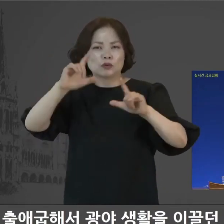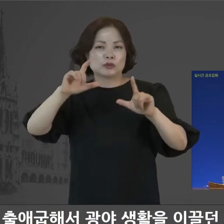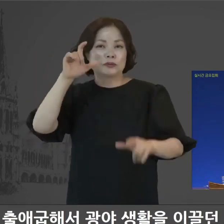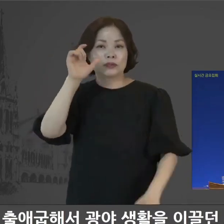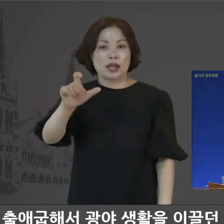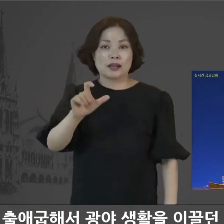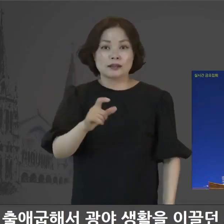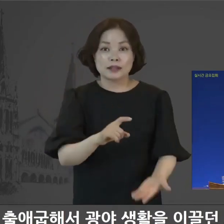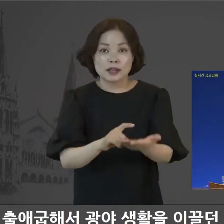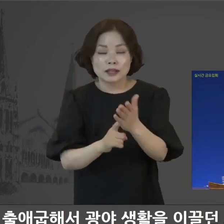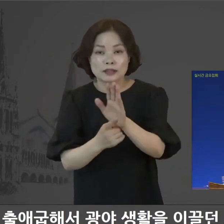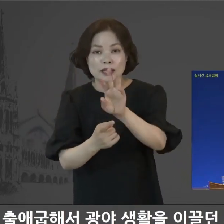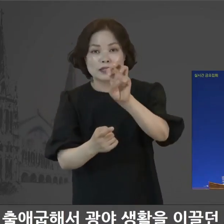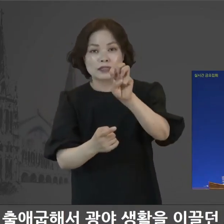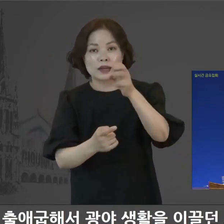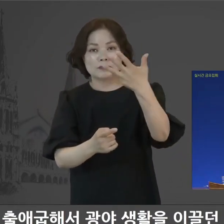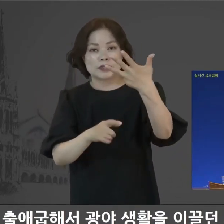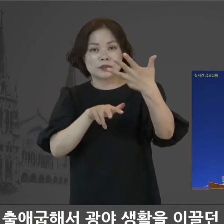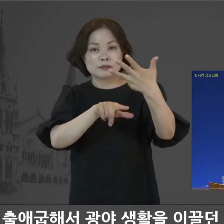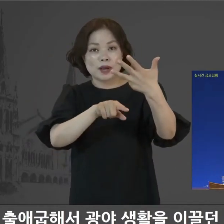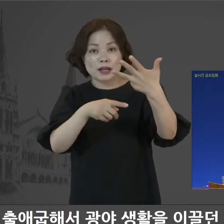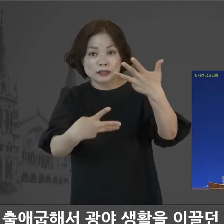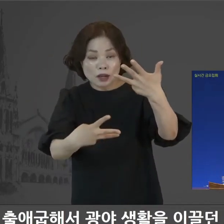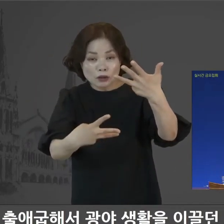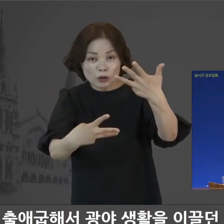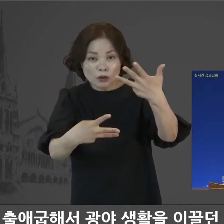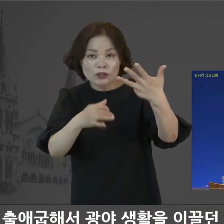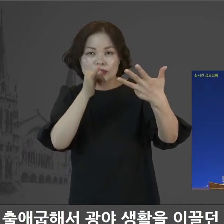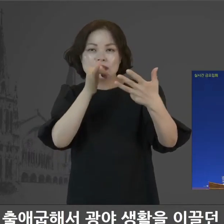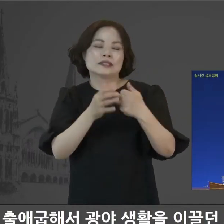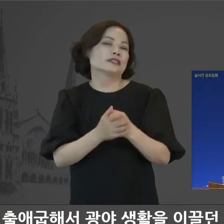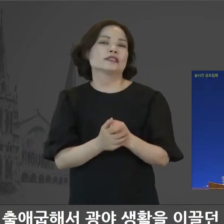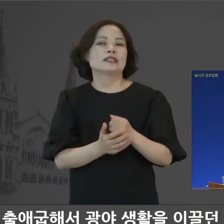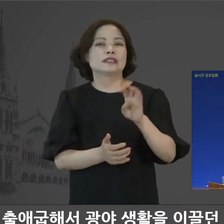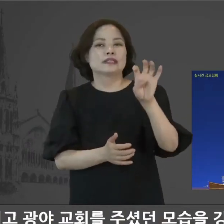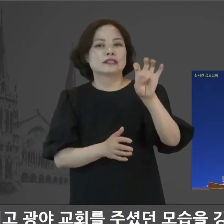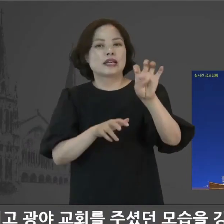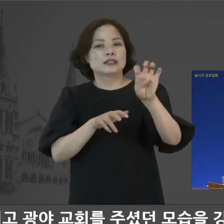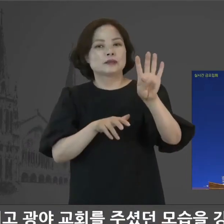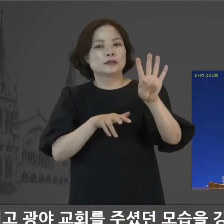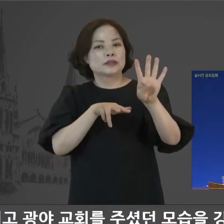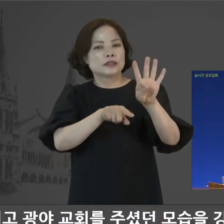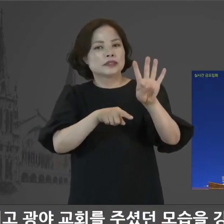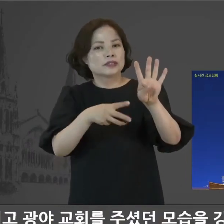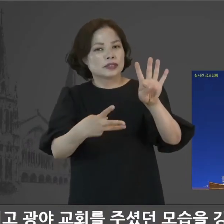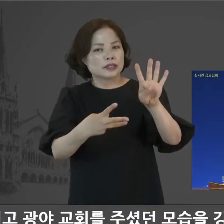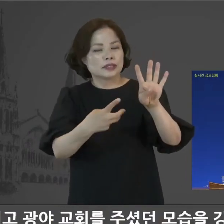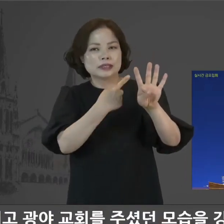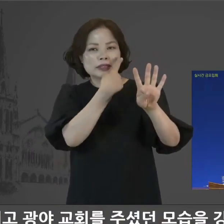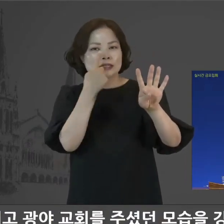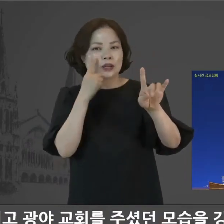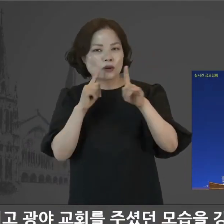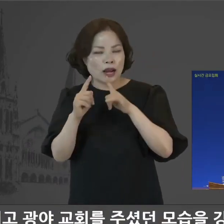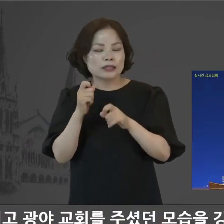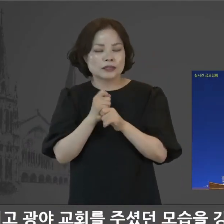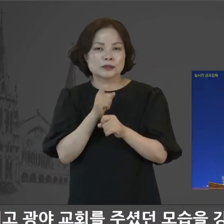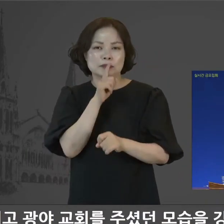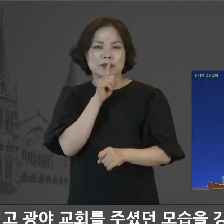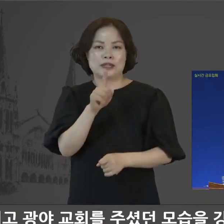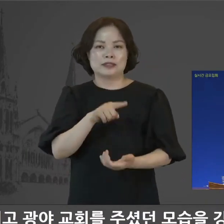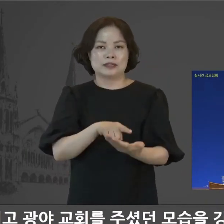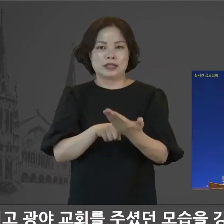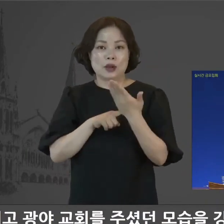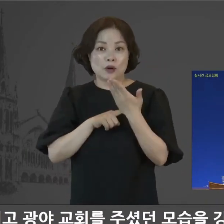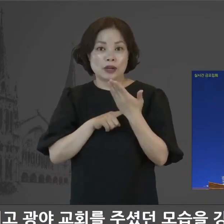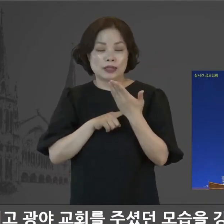거고, 38절 보면 광야 교회라는 말이 나오고요, 44절에 가면 증거 장막이라는 말이